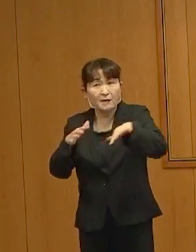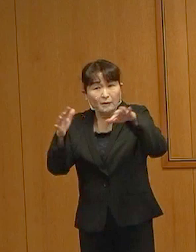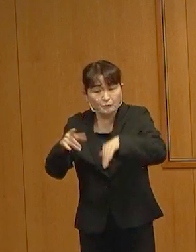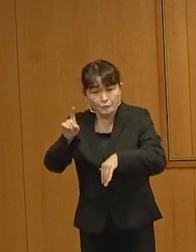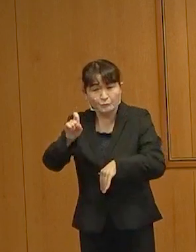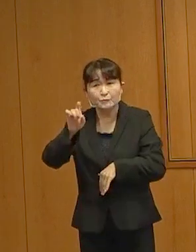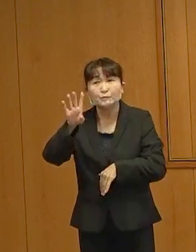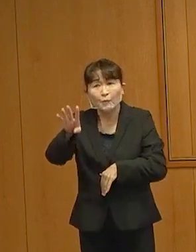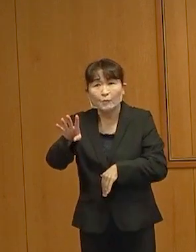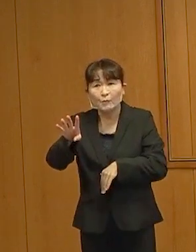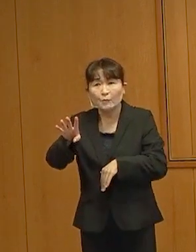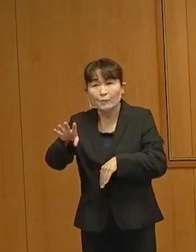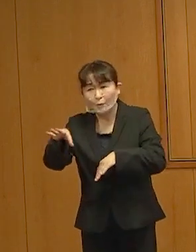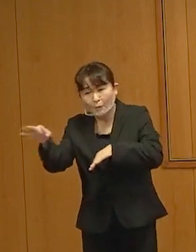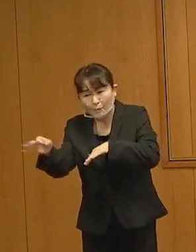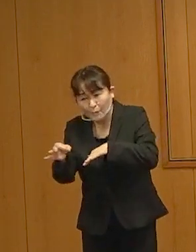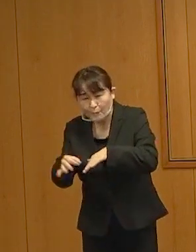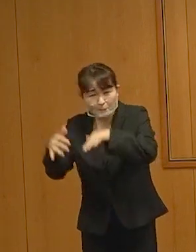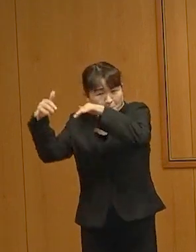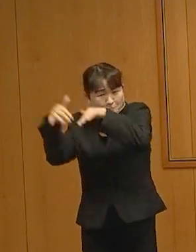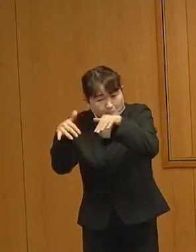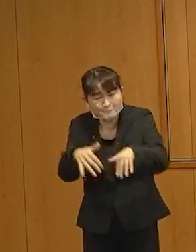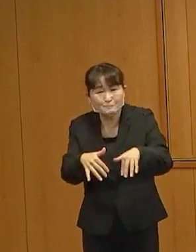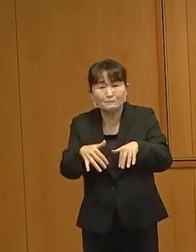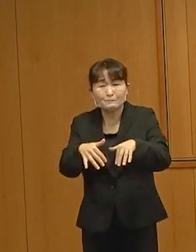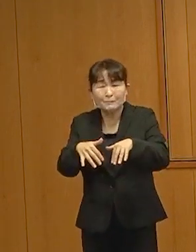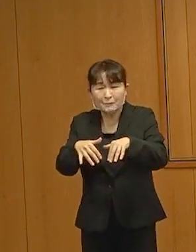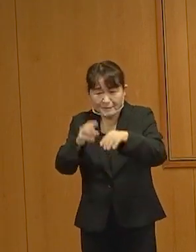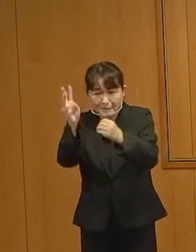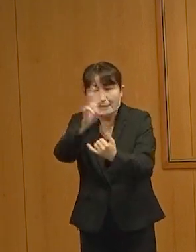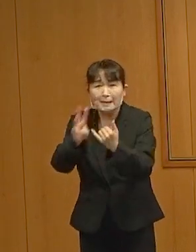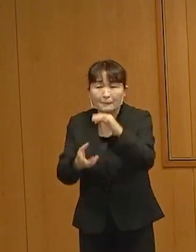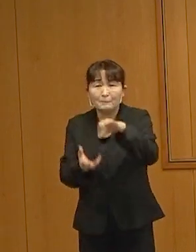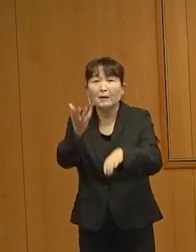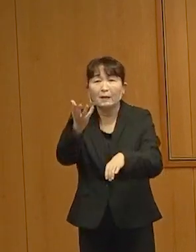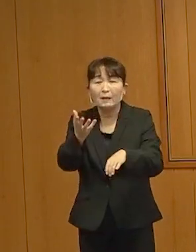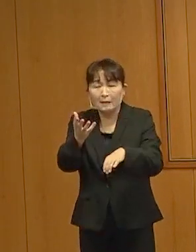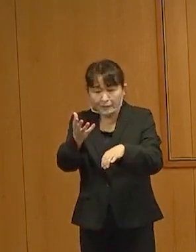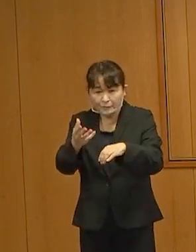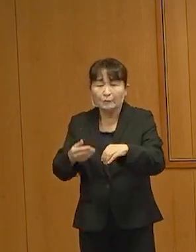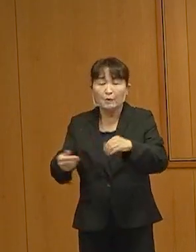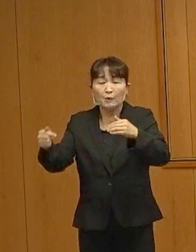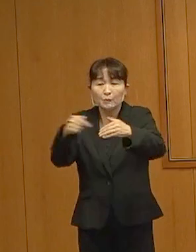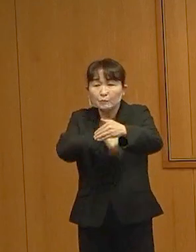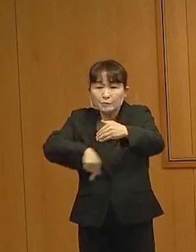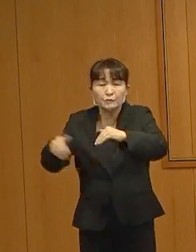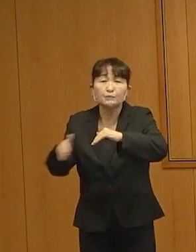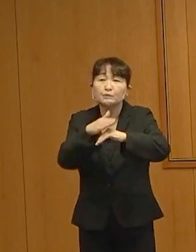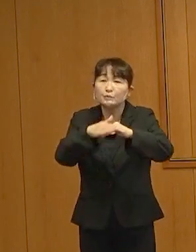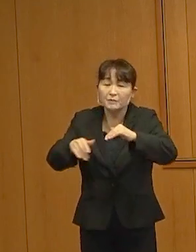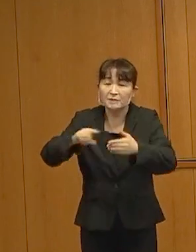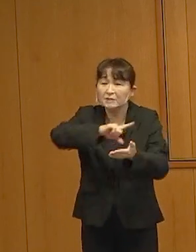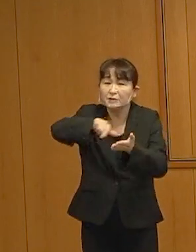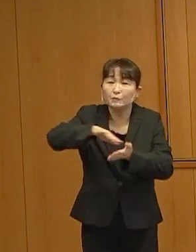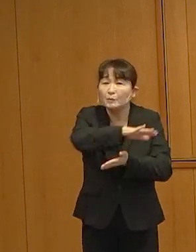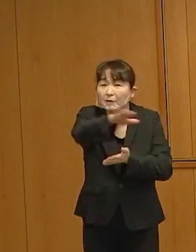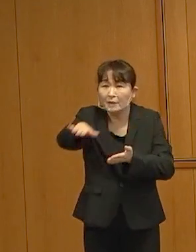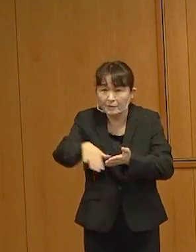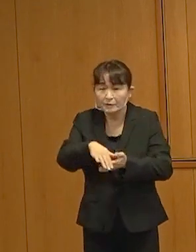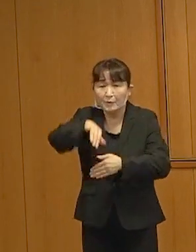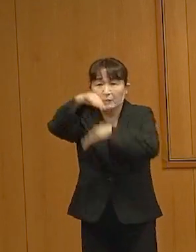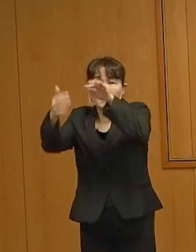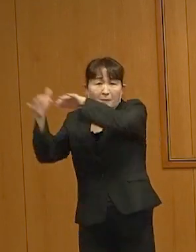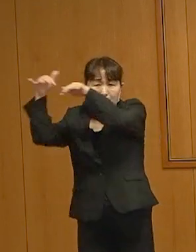14号の大雨災害によりまして、被災をされた宮崎市内海地区の、土砂崩